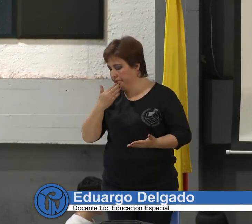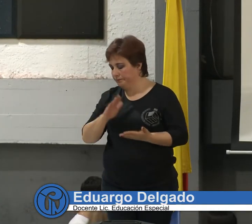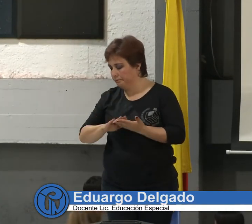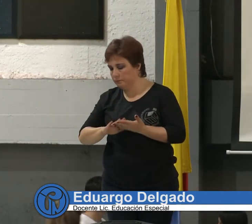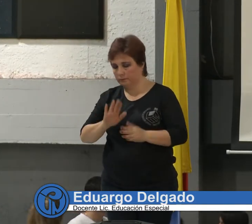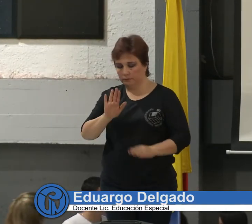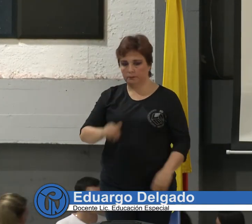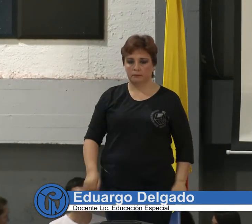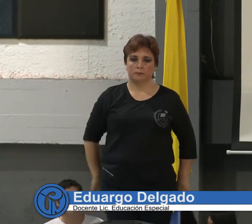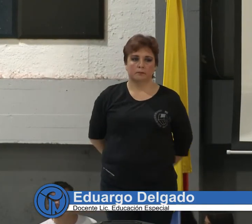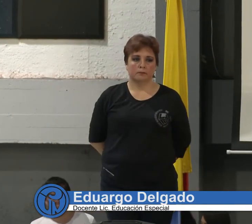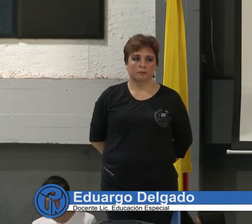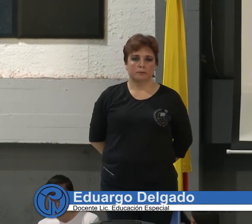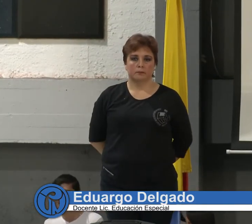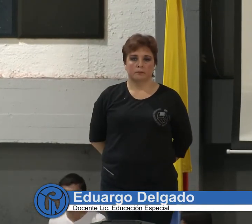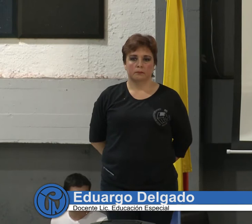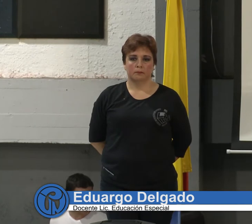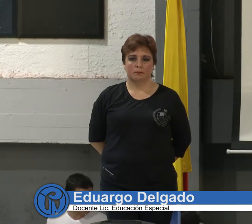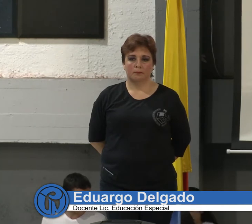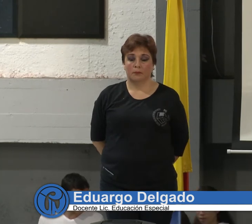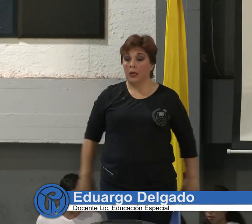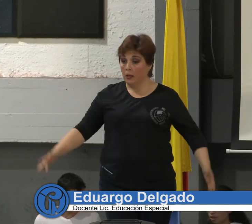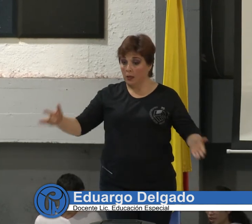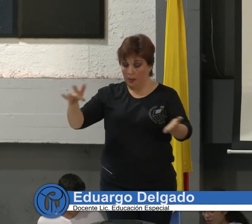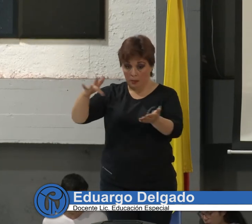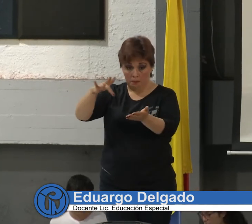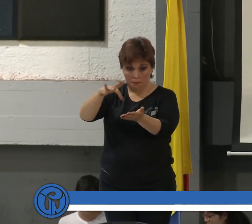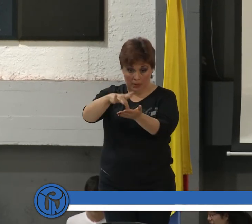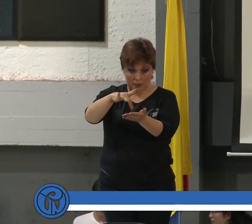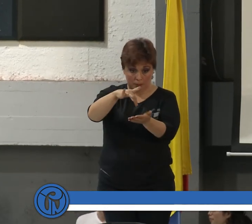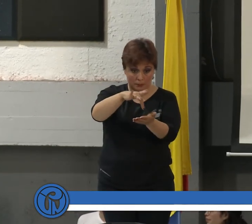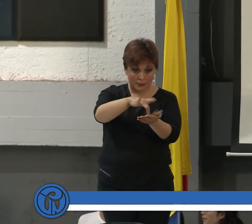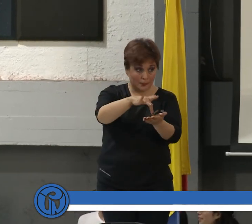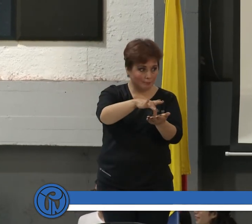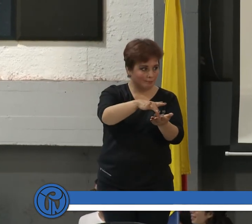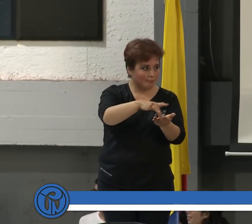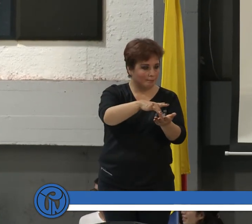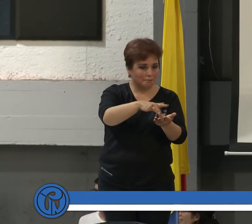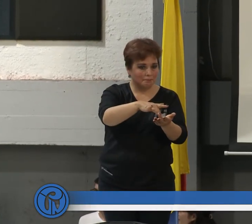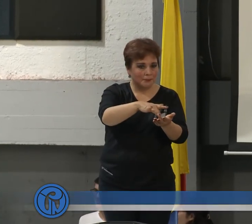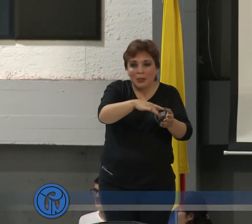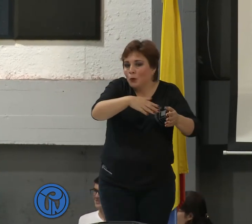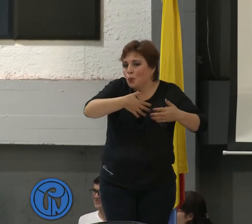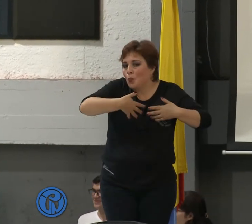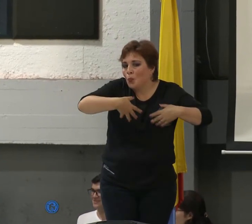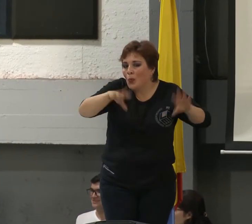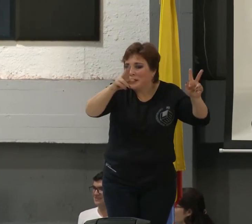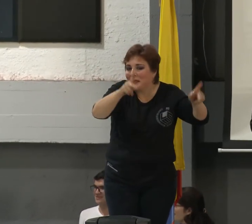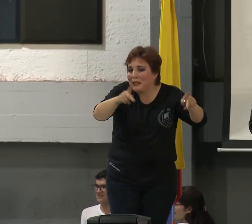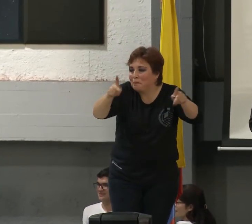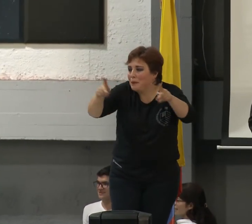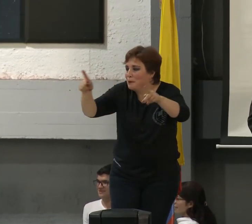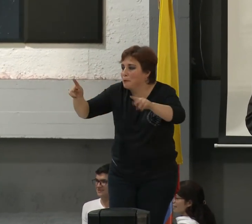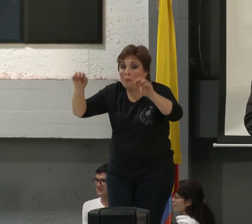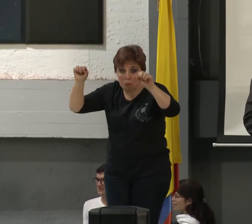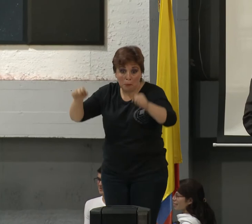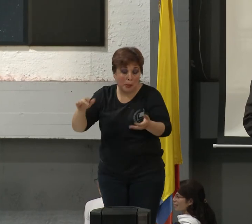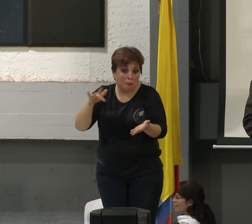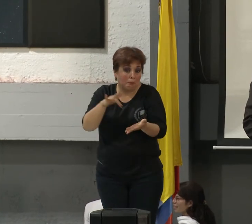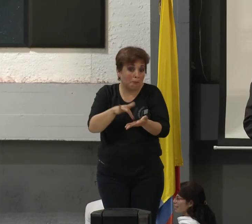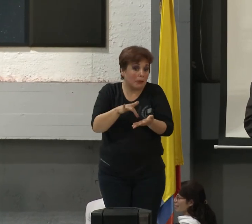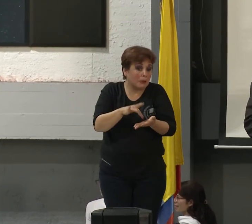gente precisamente es la que hace que cada granito cada día